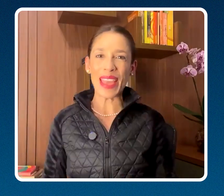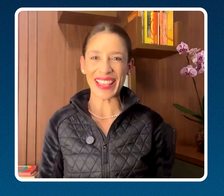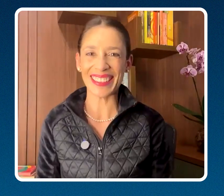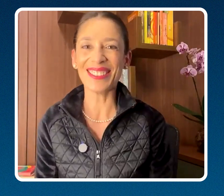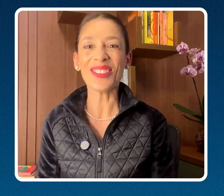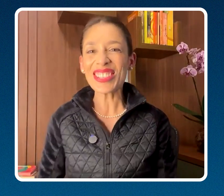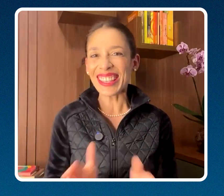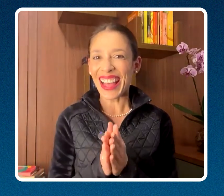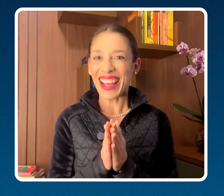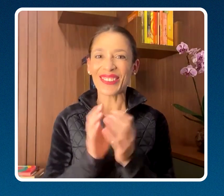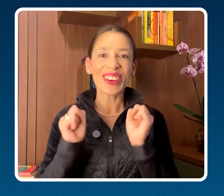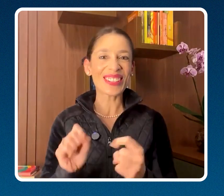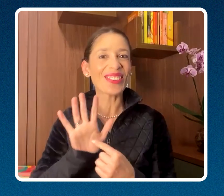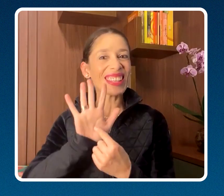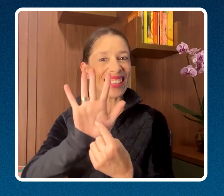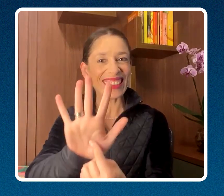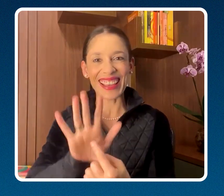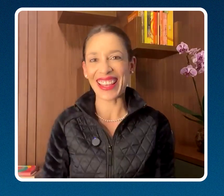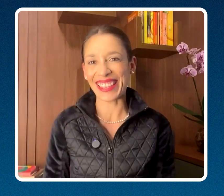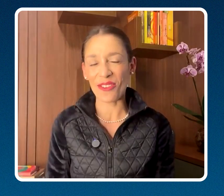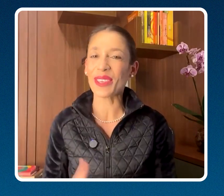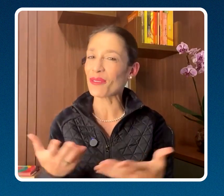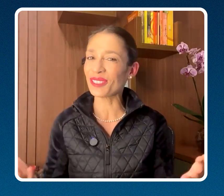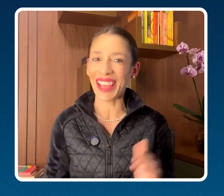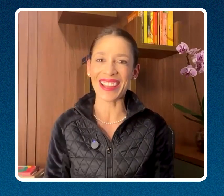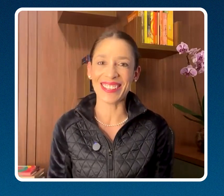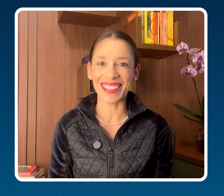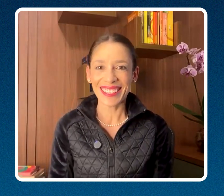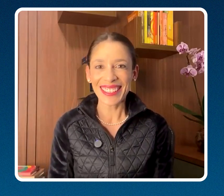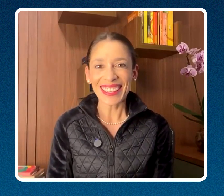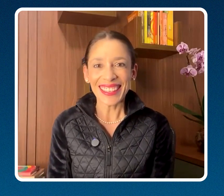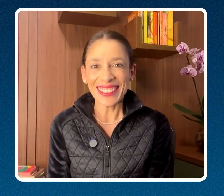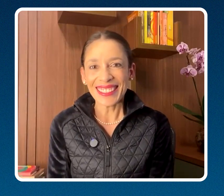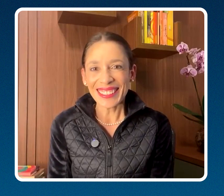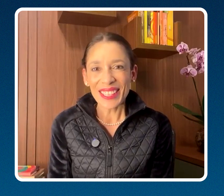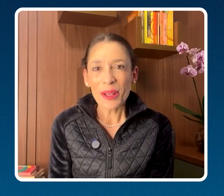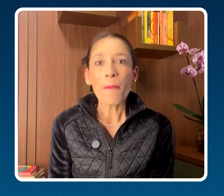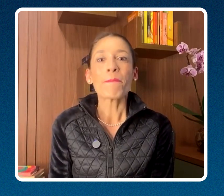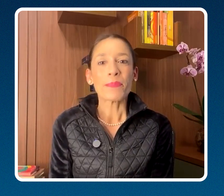Muito bem. Então vamos lá. Pode se apresentar, Raquel. Fique à vontade.